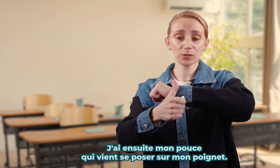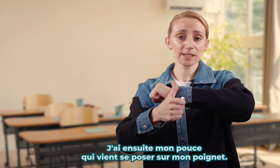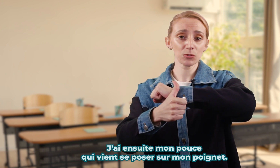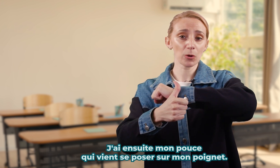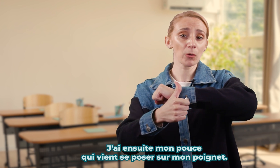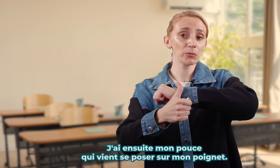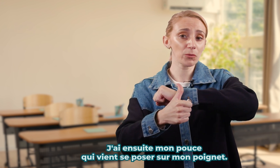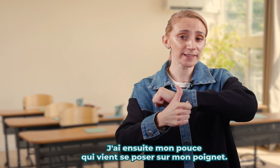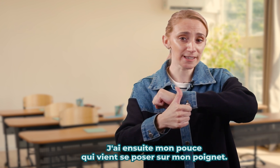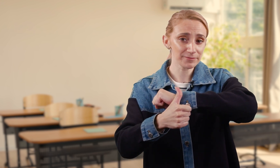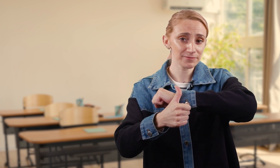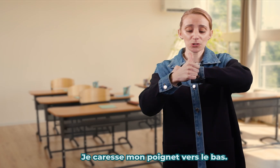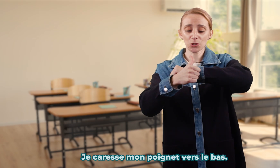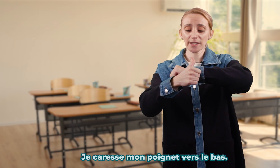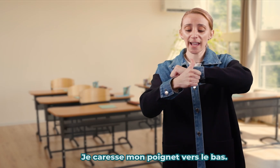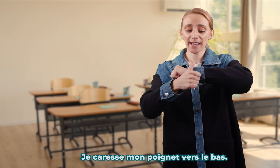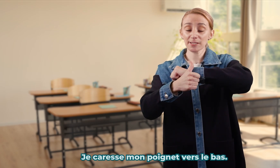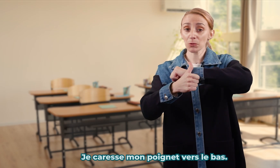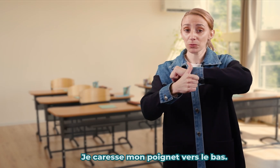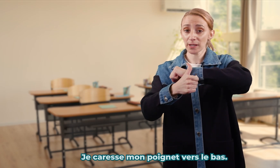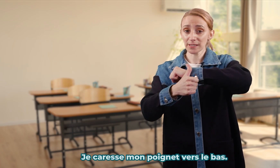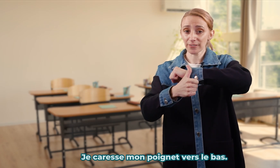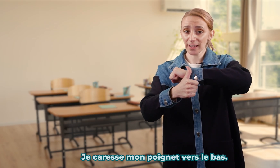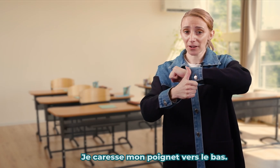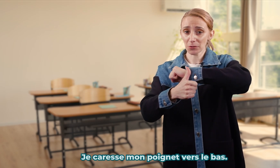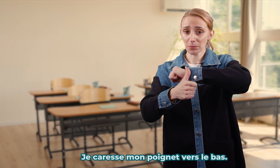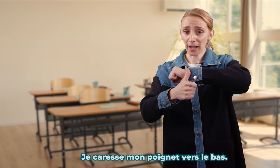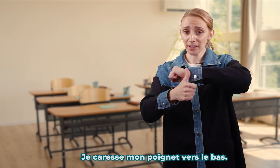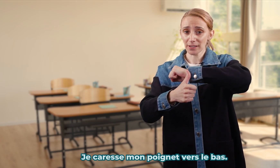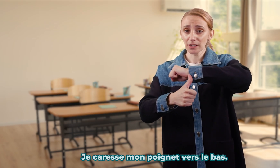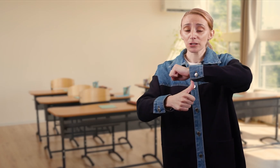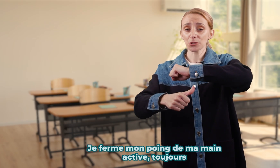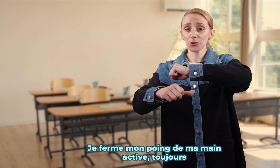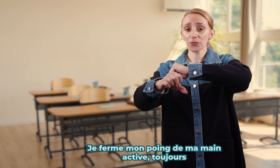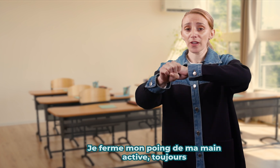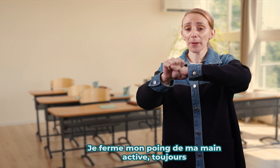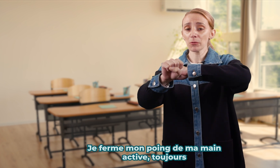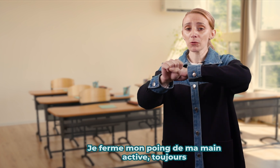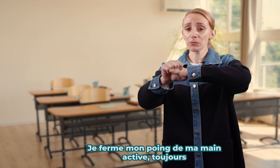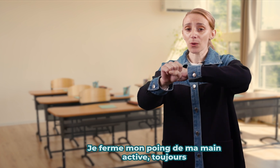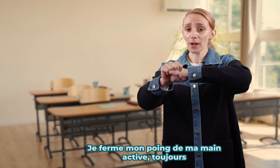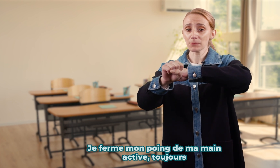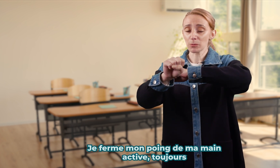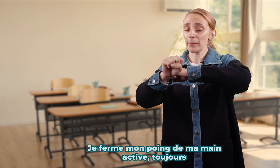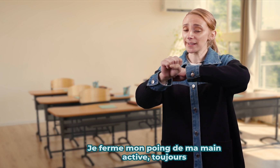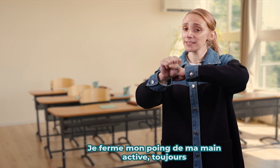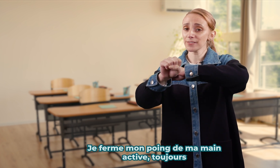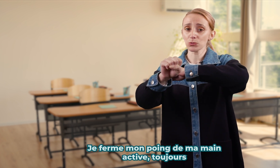poser sur mon poignet. Je caresse mon poignet vers le bas. Je ferme mon poing de ma main active,